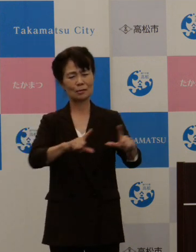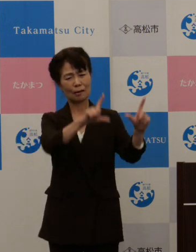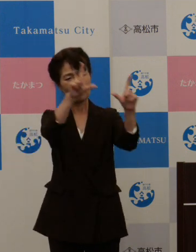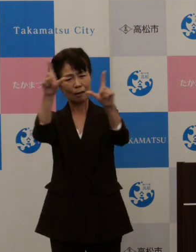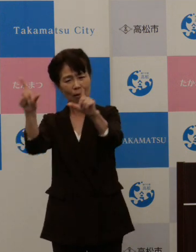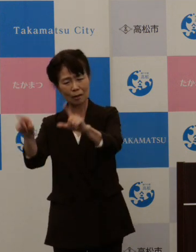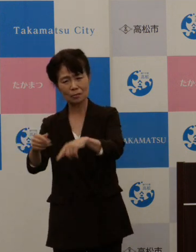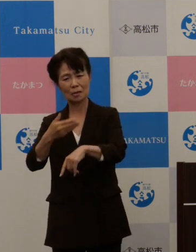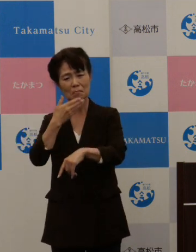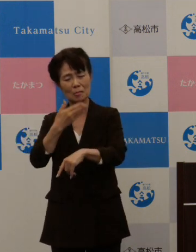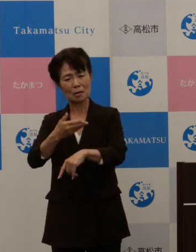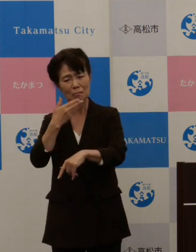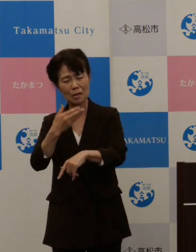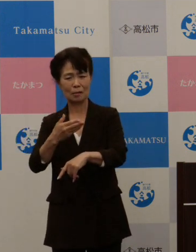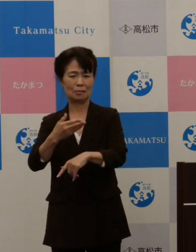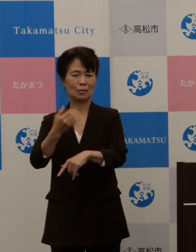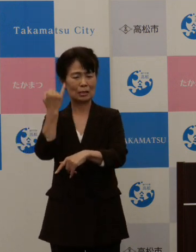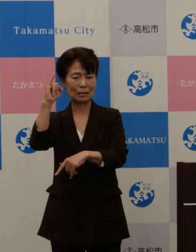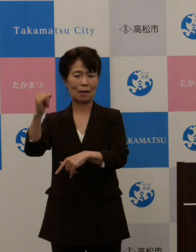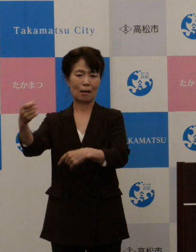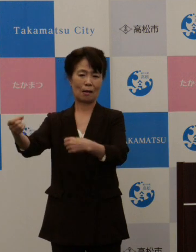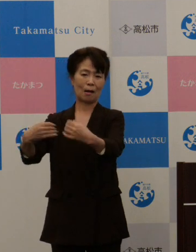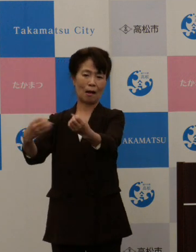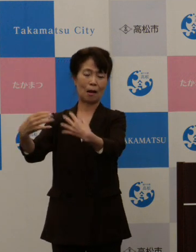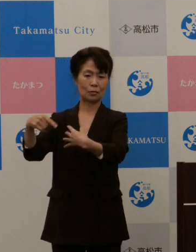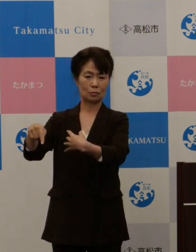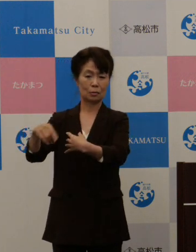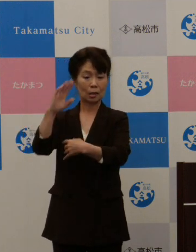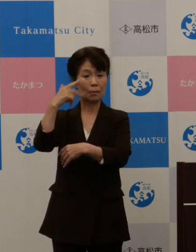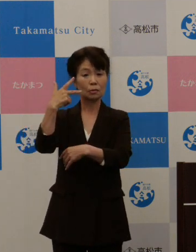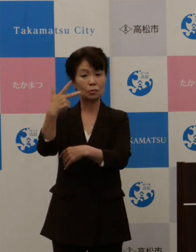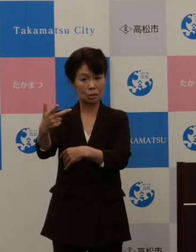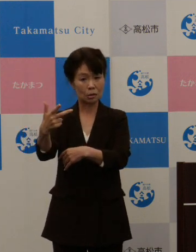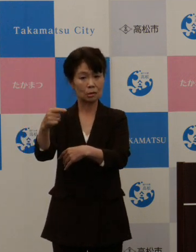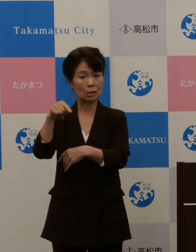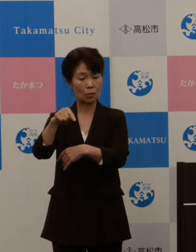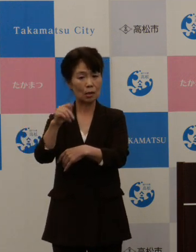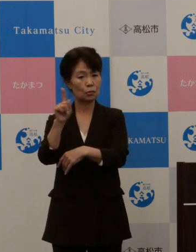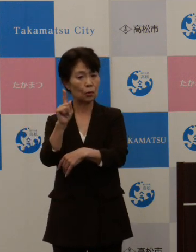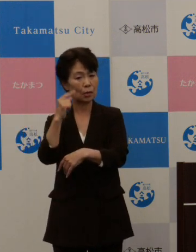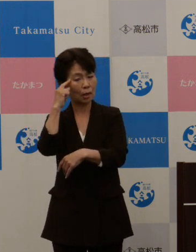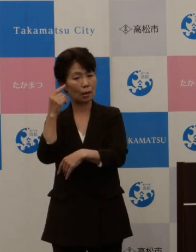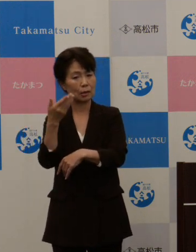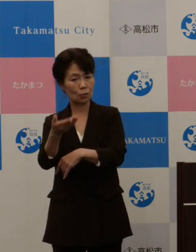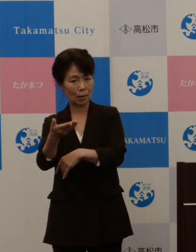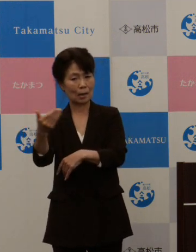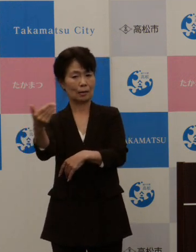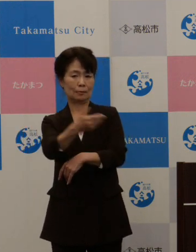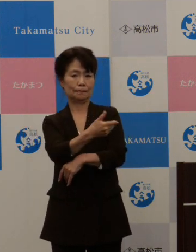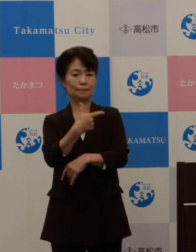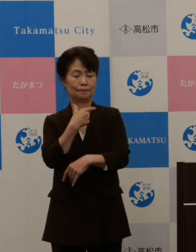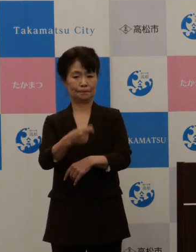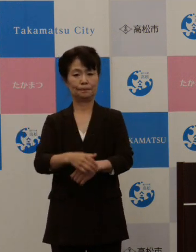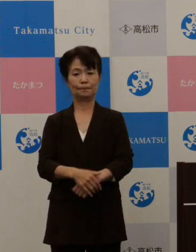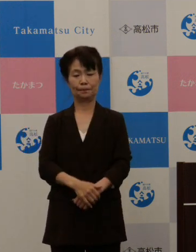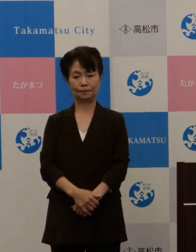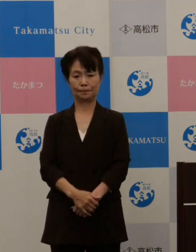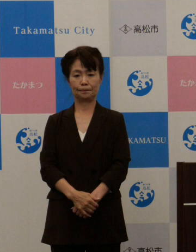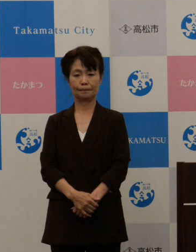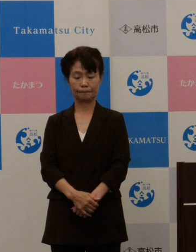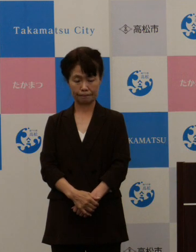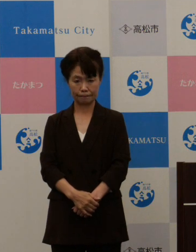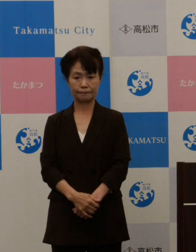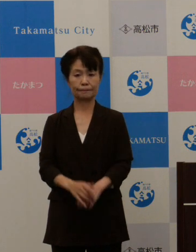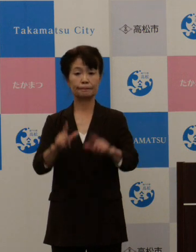っています。高松市としては、水位をどのように見ているのかご所見をお伺いしたいです。 は